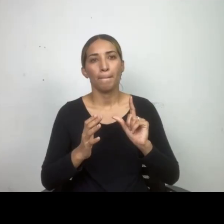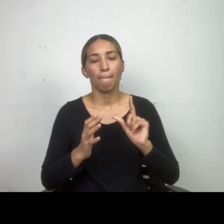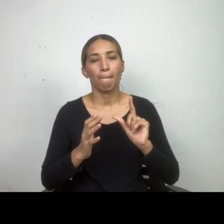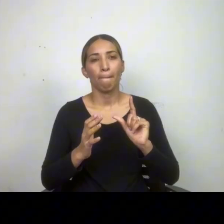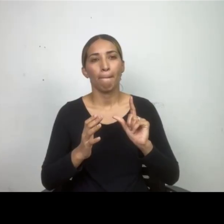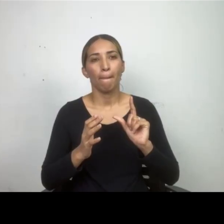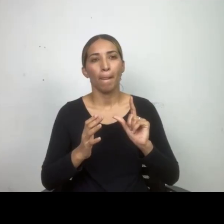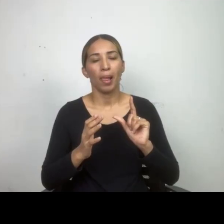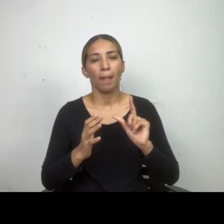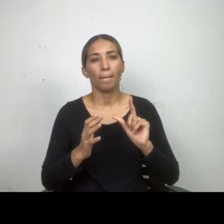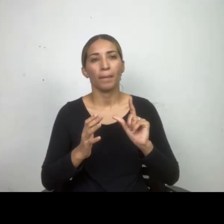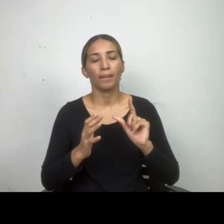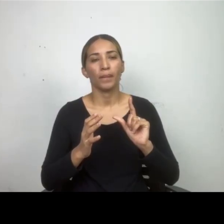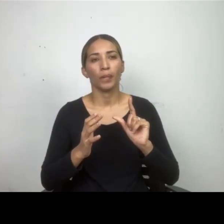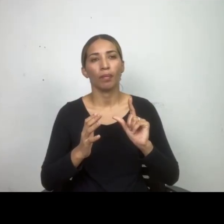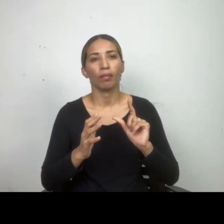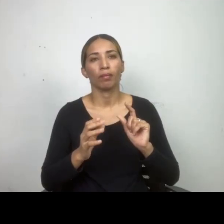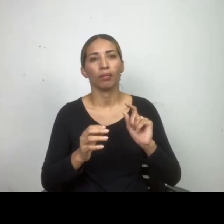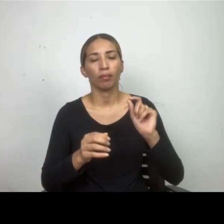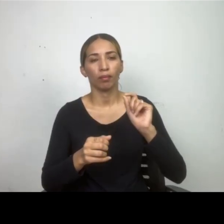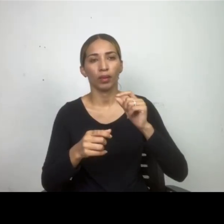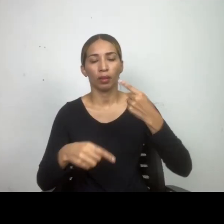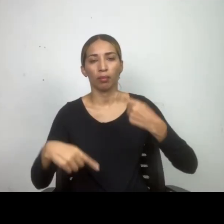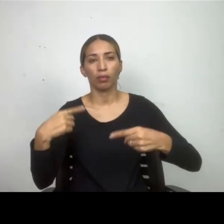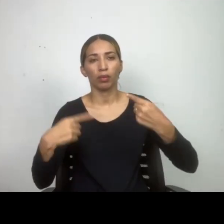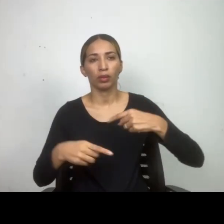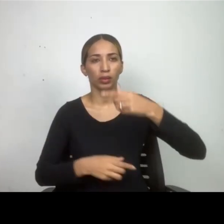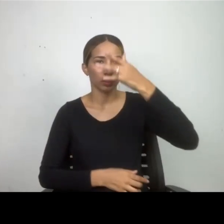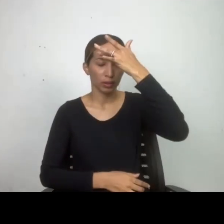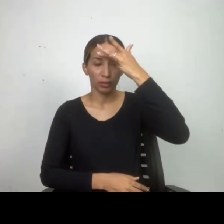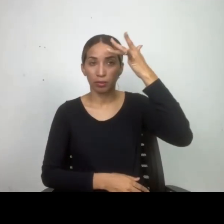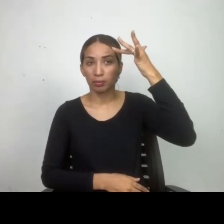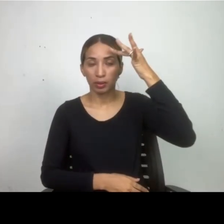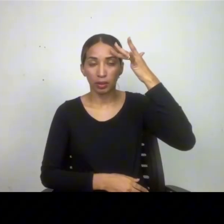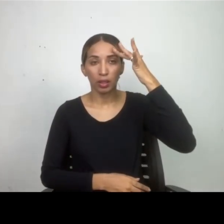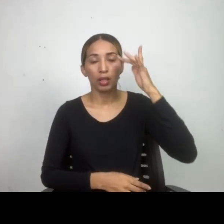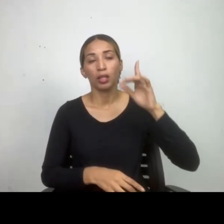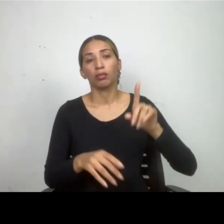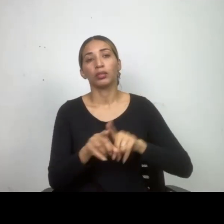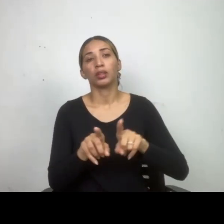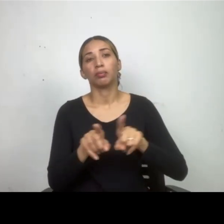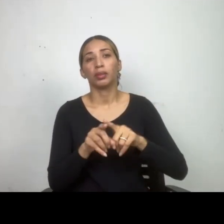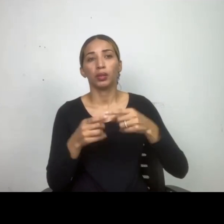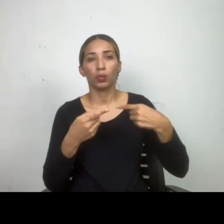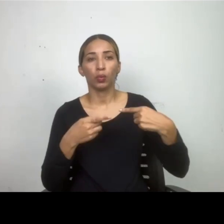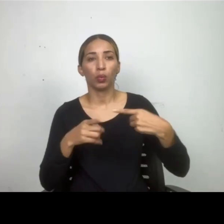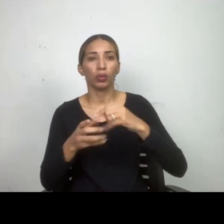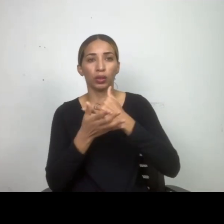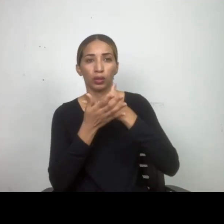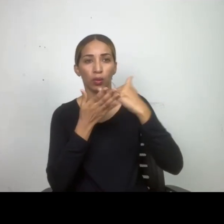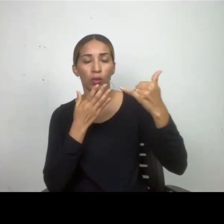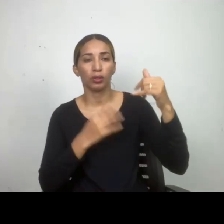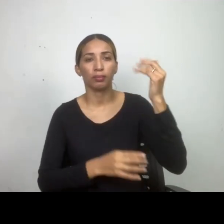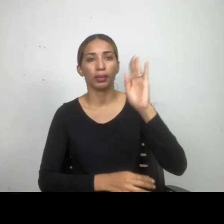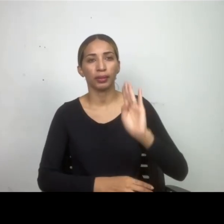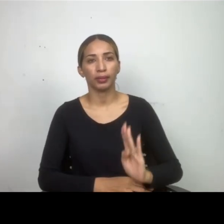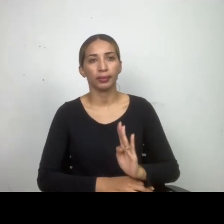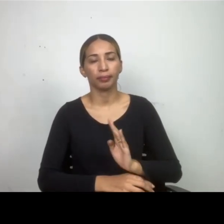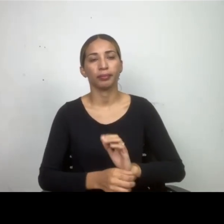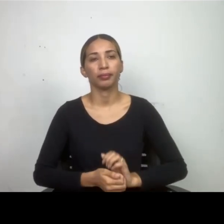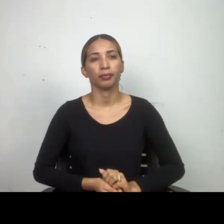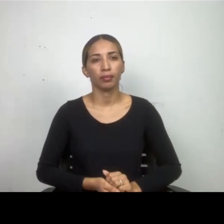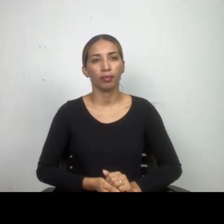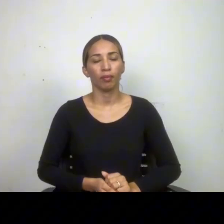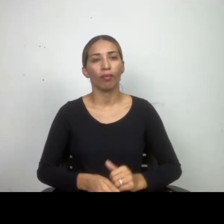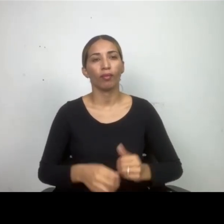na condução da política de saúde mental, álcool e outras drogas no Brasil. Então, aquelas alterações